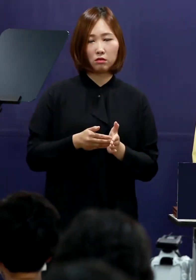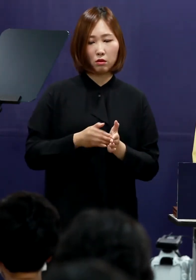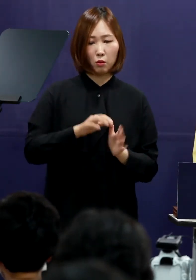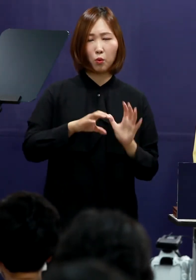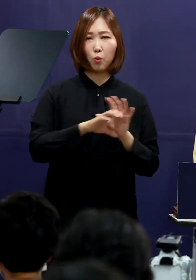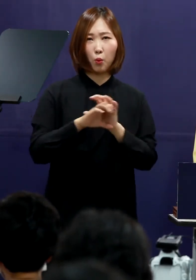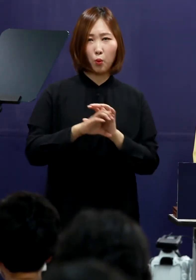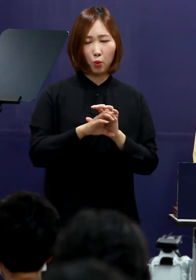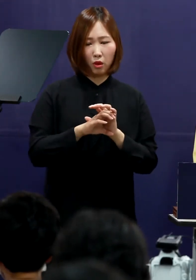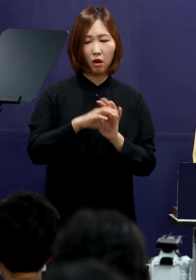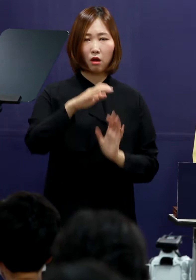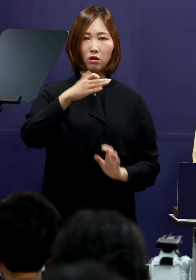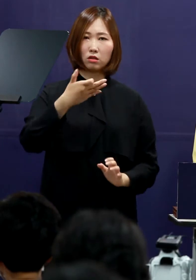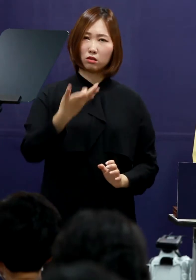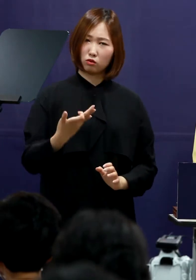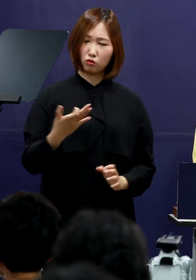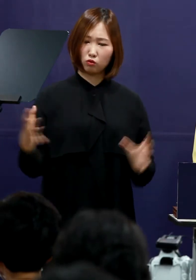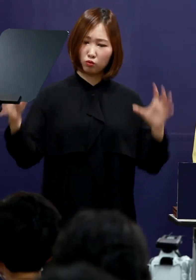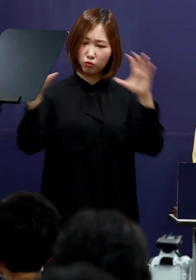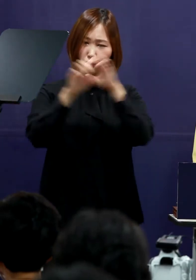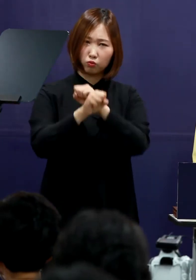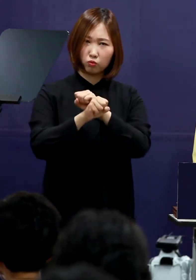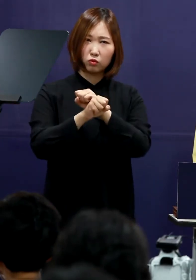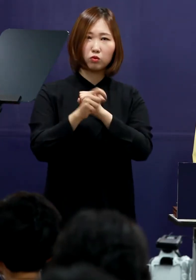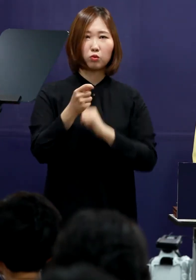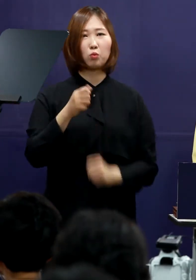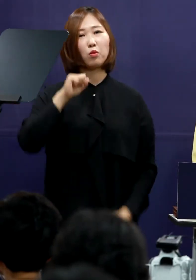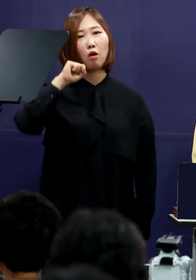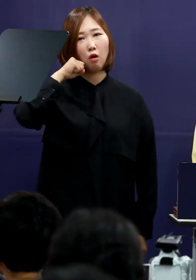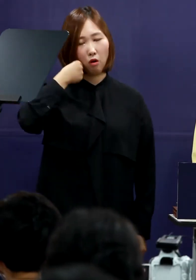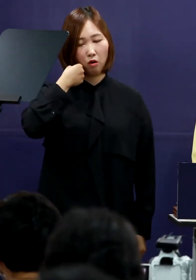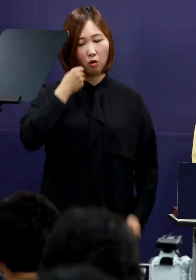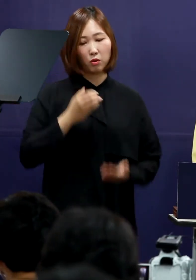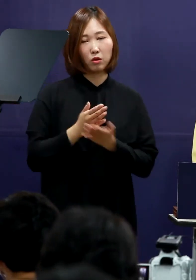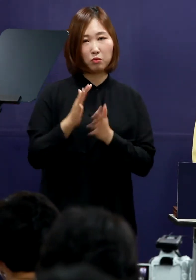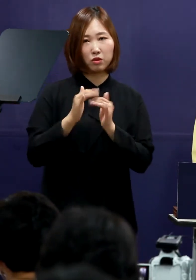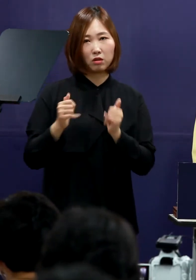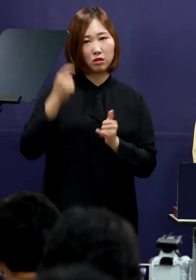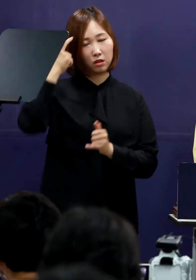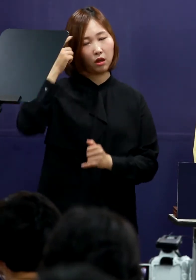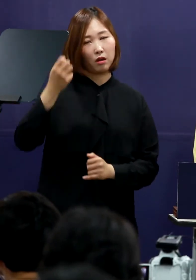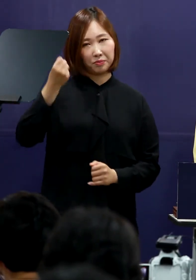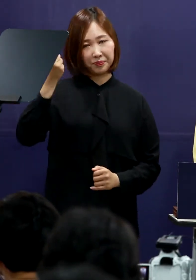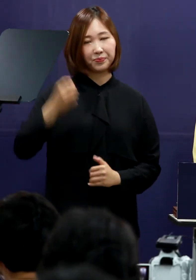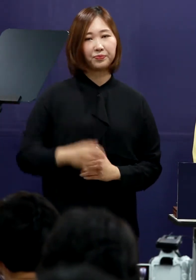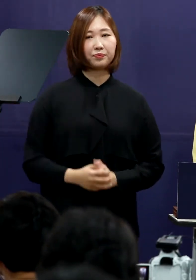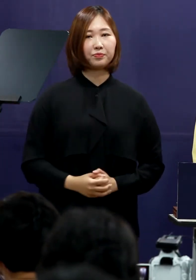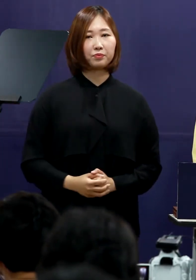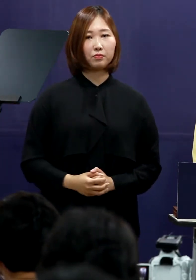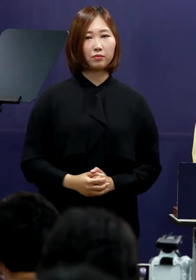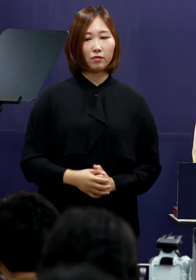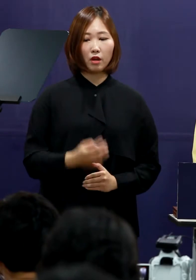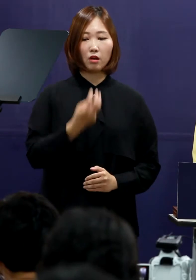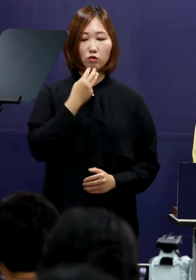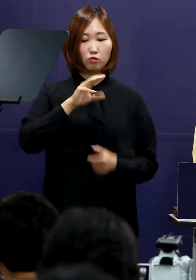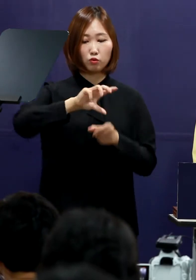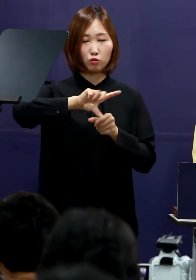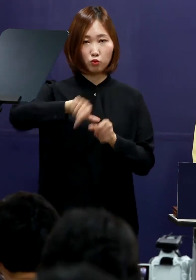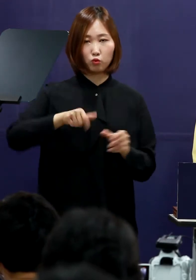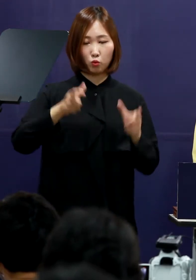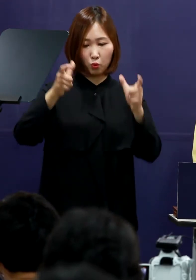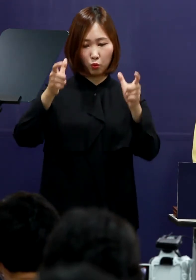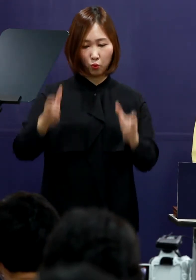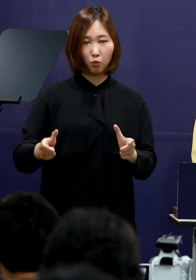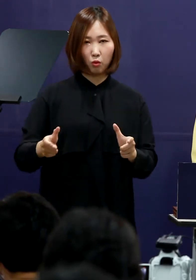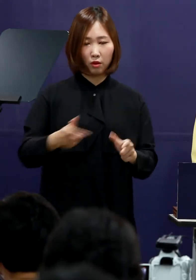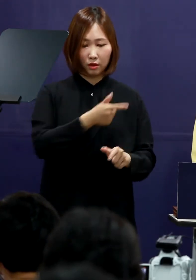코로나19를 봉식시키기 어렵다는 것이 전문가들의 의견입니다. 최근 수도권과 대전시